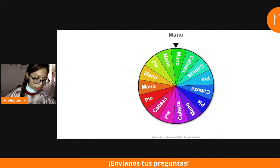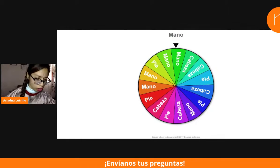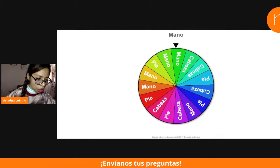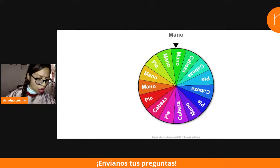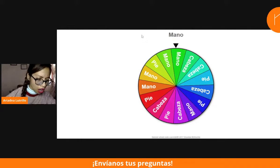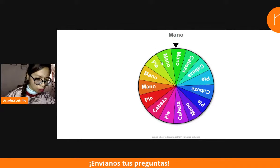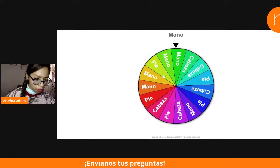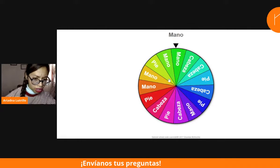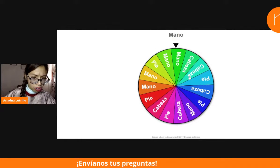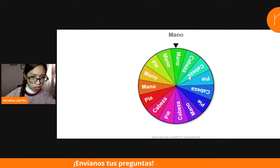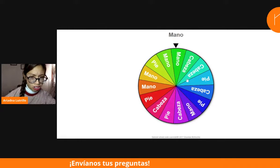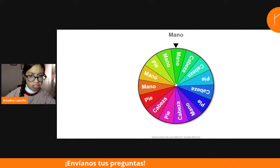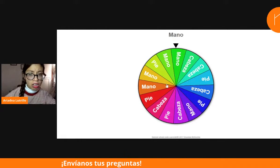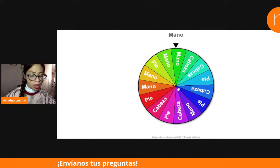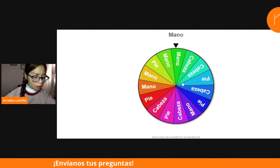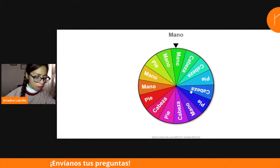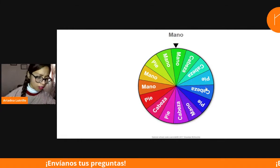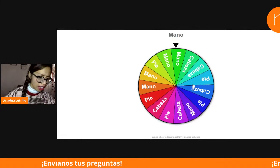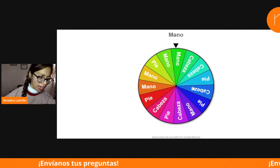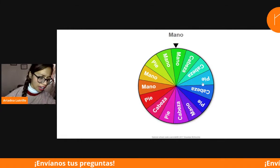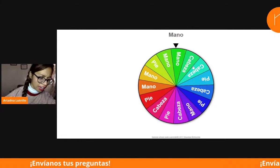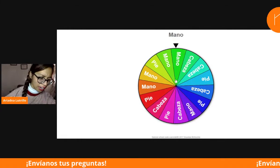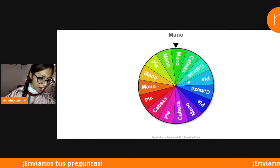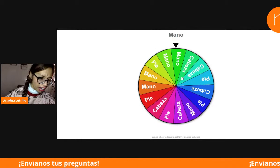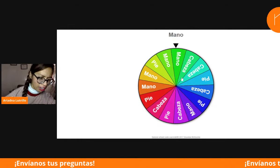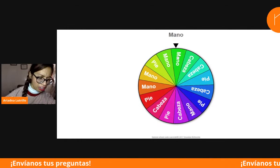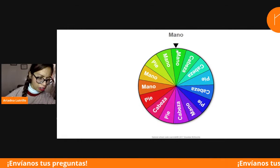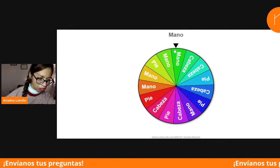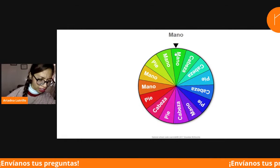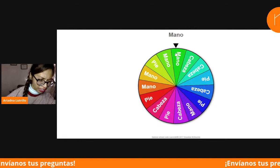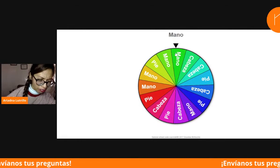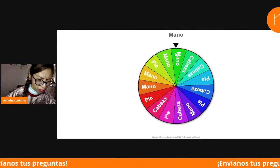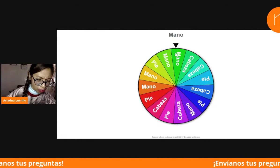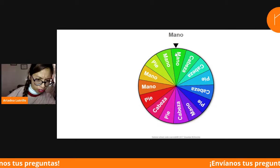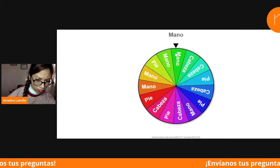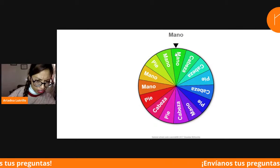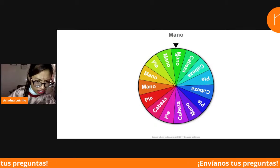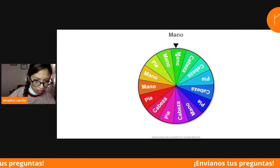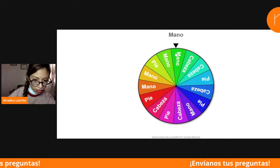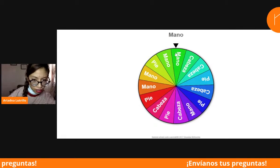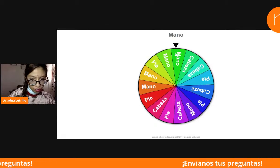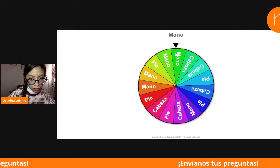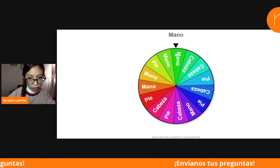nosotros apoyándonos va a girar esa ruleta, por favor.